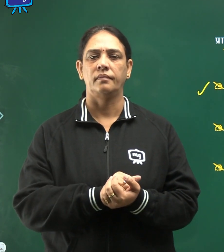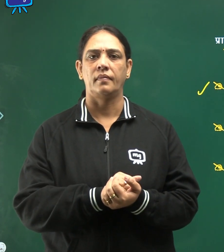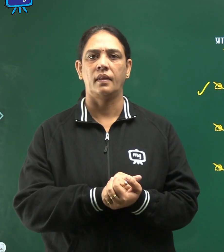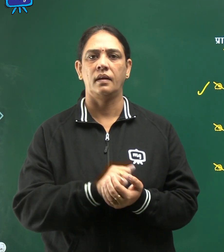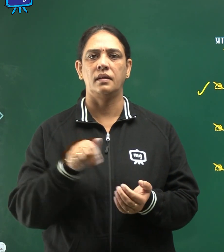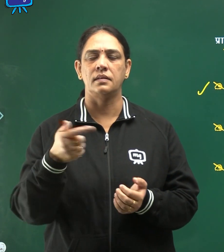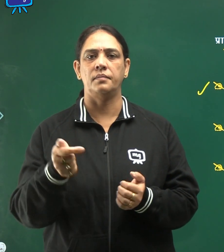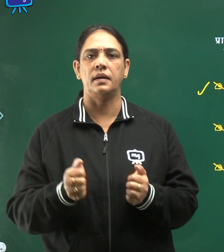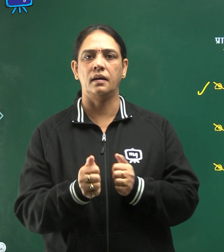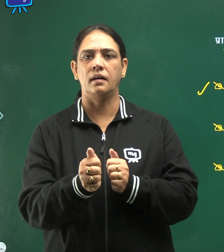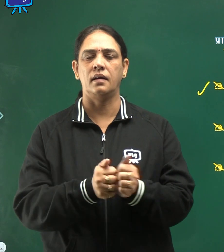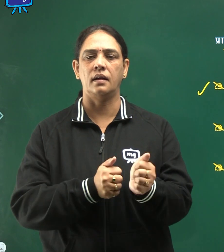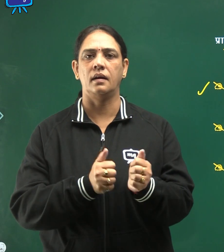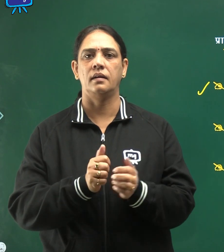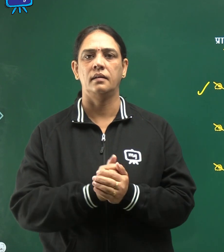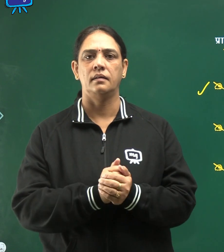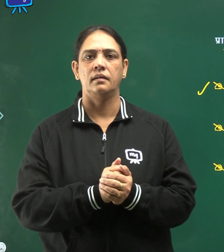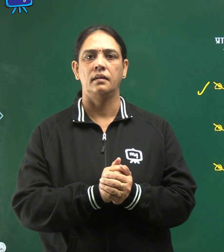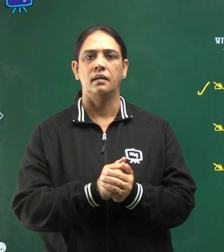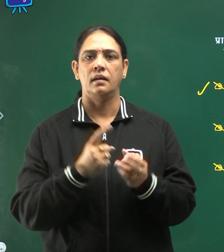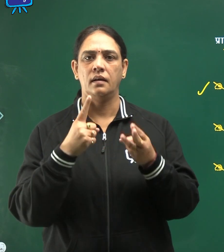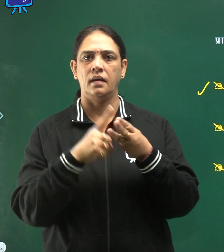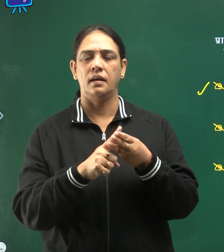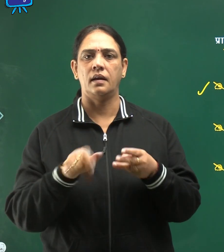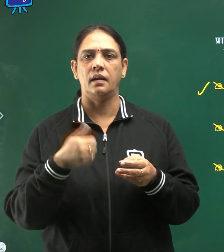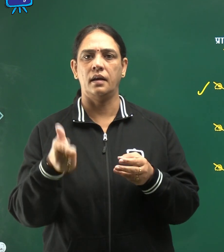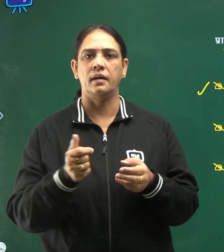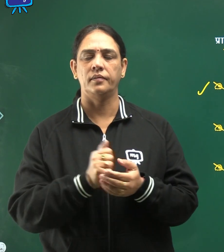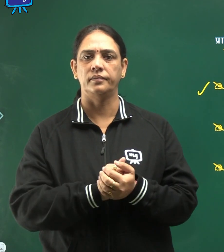किसी भी घटना E के लिए